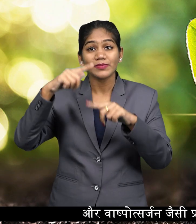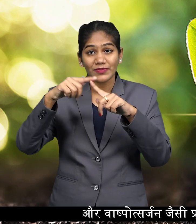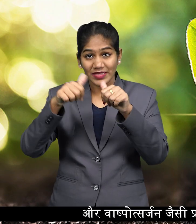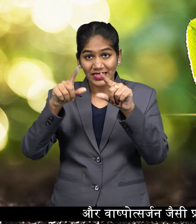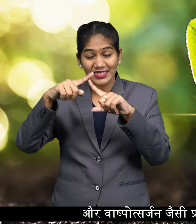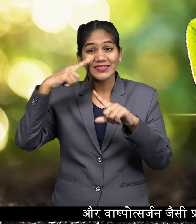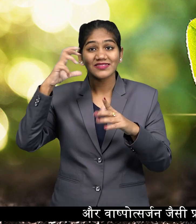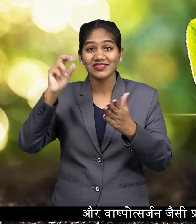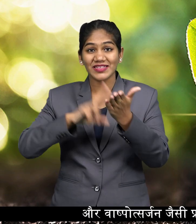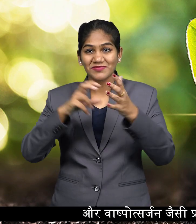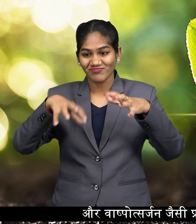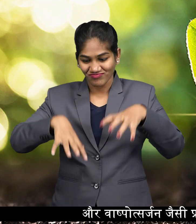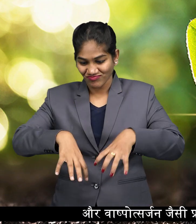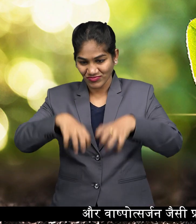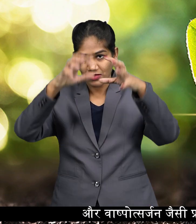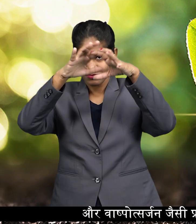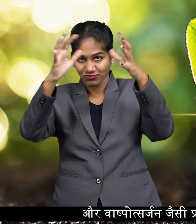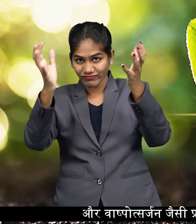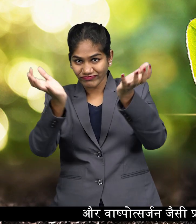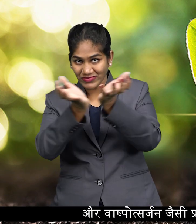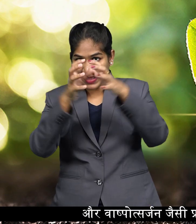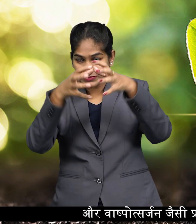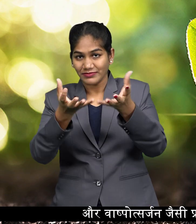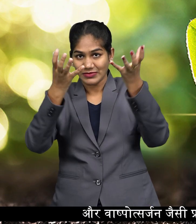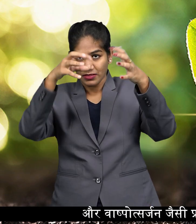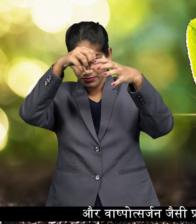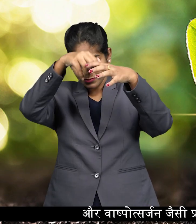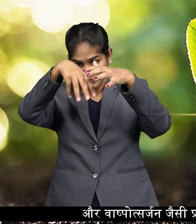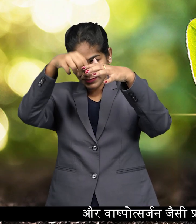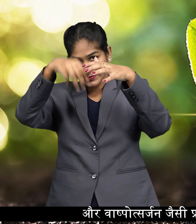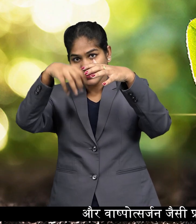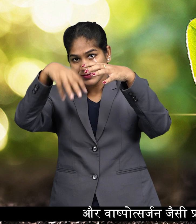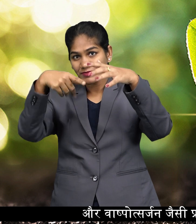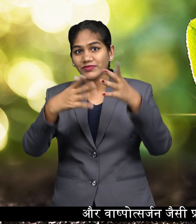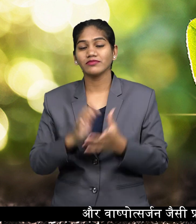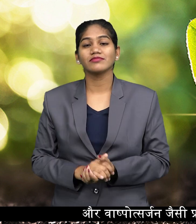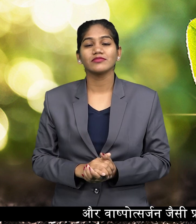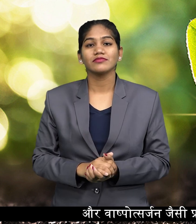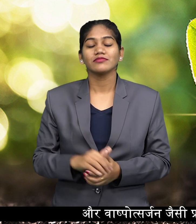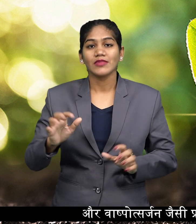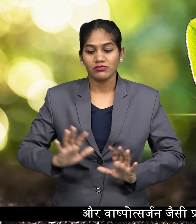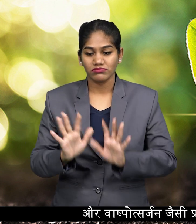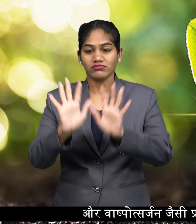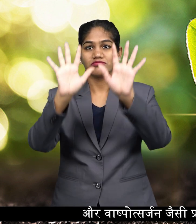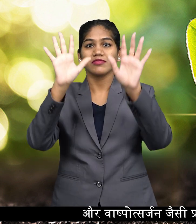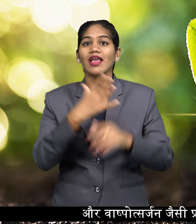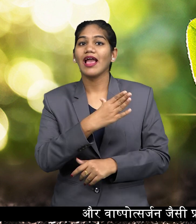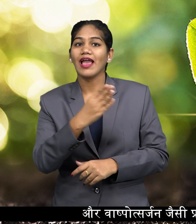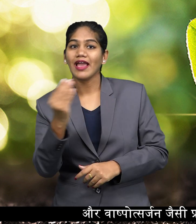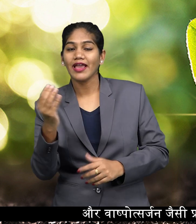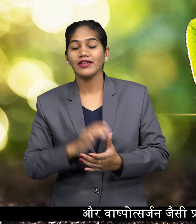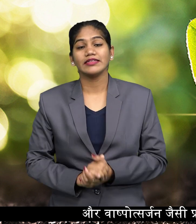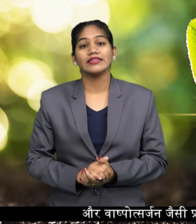वाष्पोत्सर्जन जैसी प्रक्रियाओं के बारे में जानते होंगे और मुख्य ज़रूरत बात